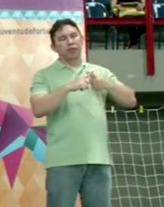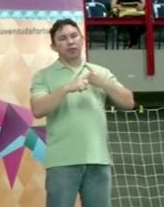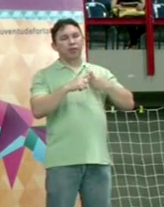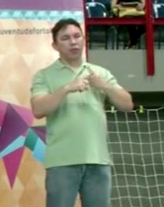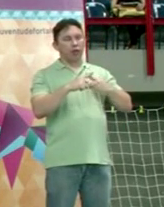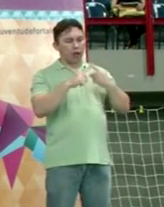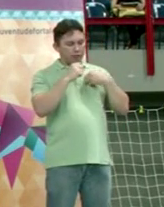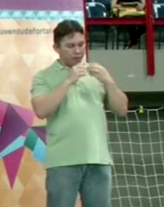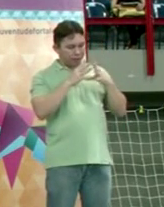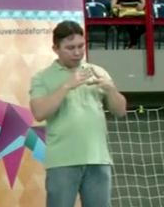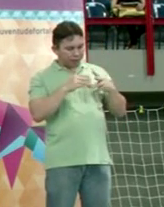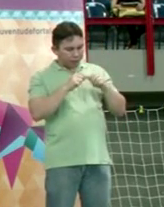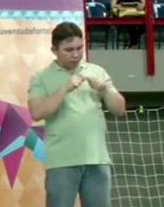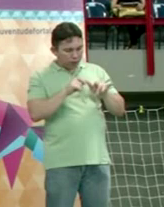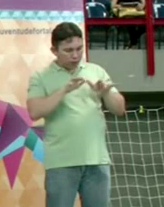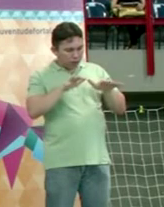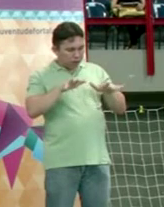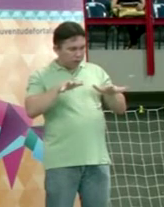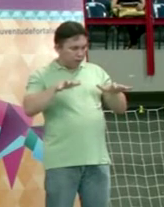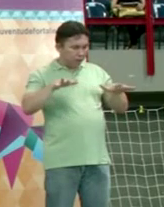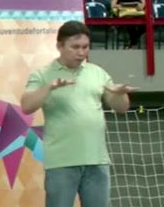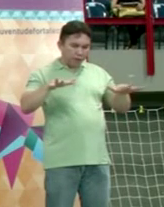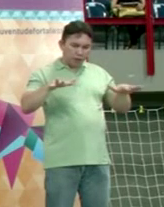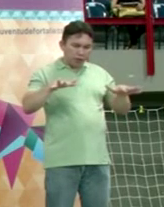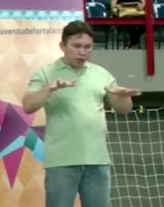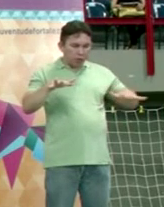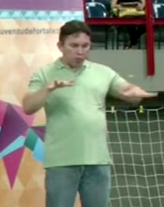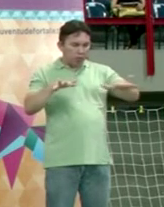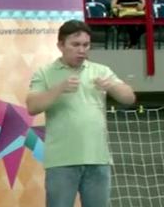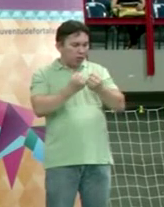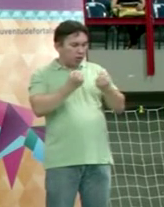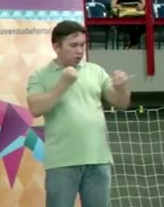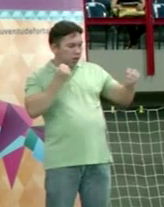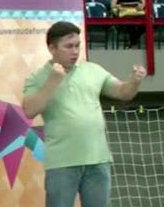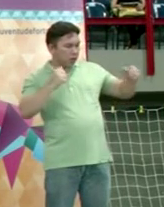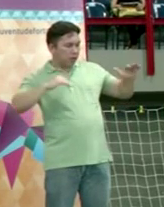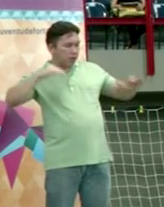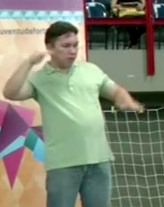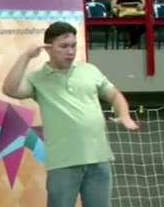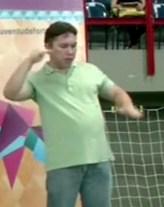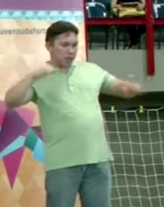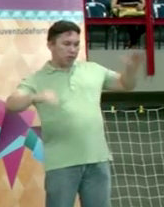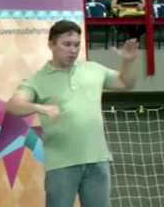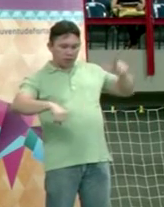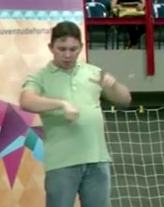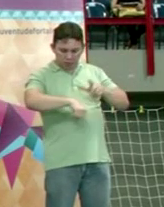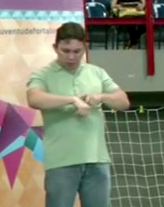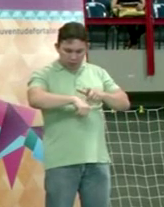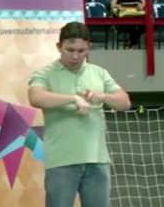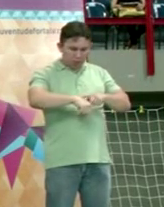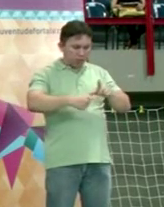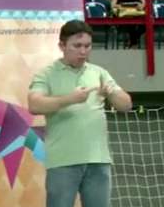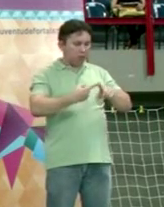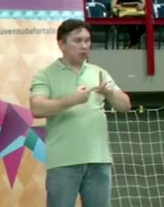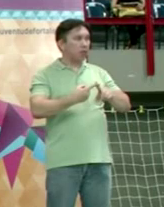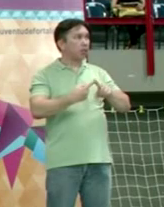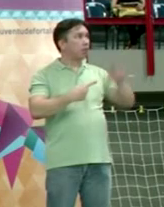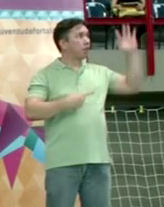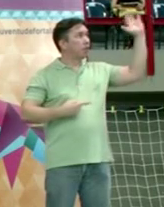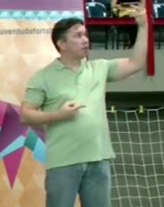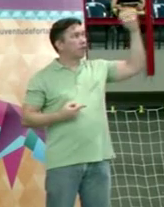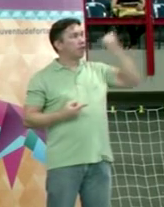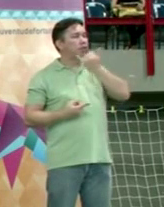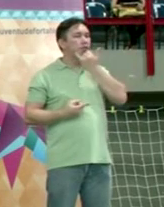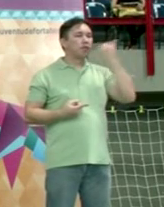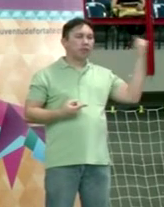é distribuída por uma área muito extensa e oscila com o horário e nas condições